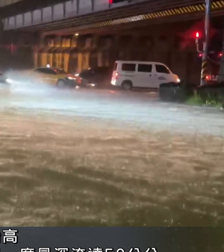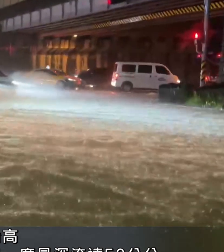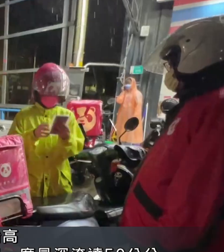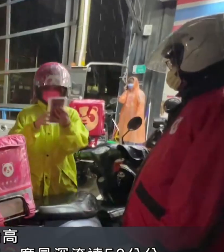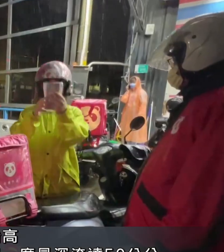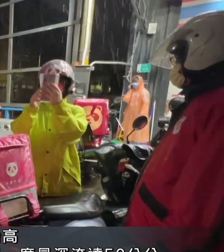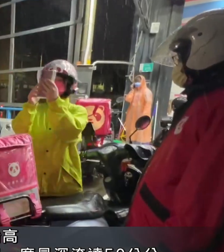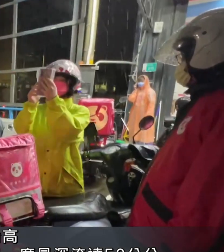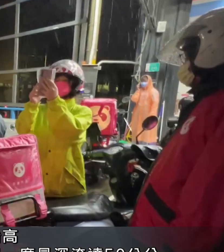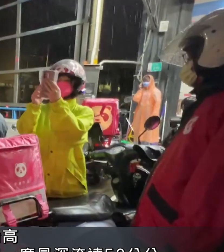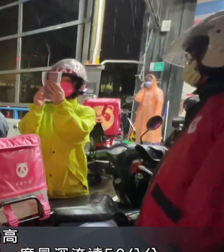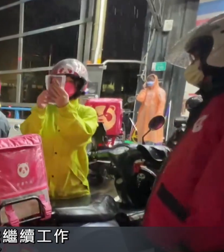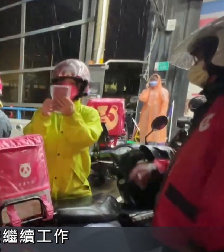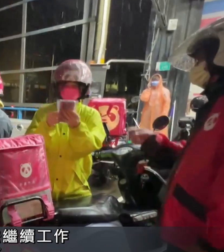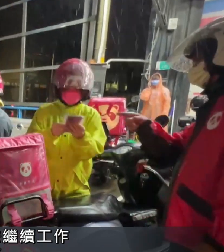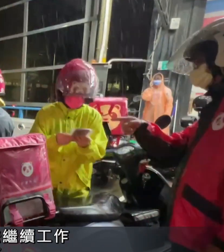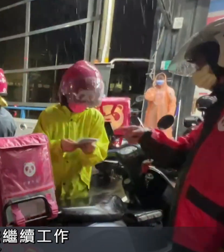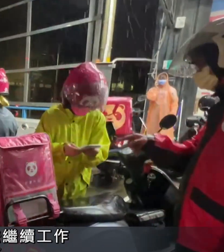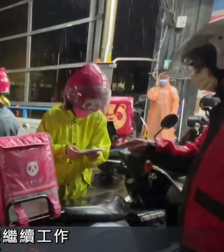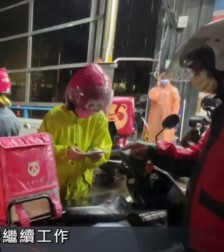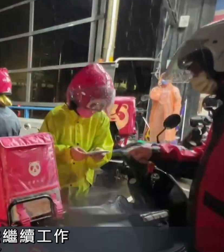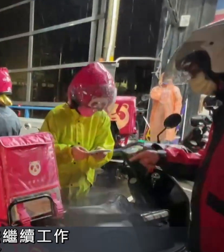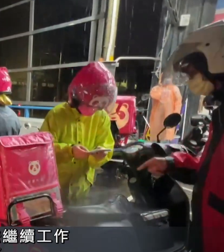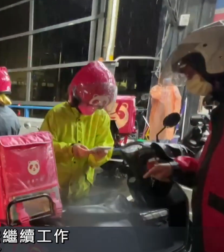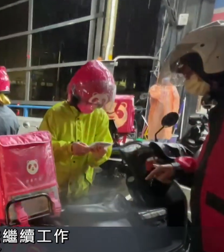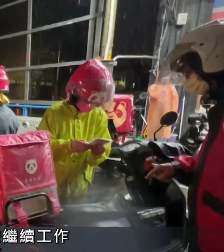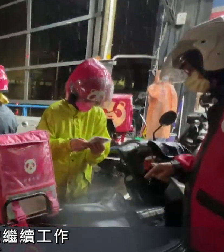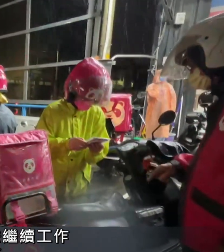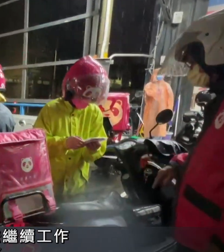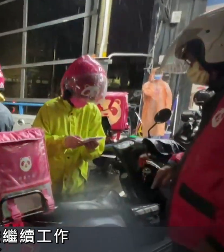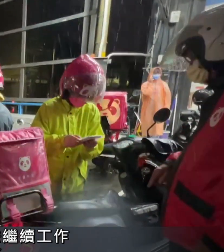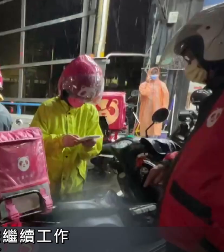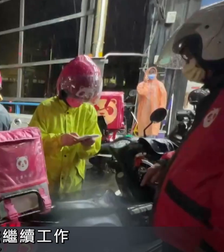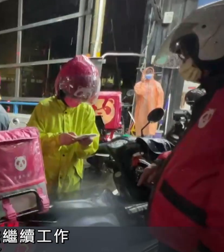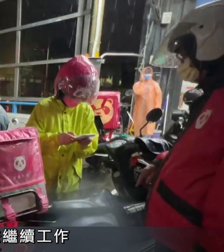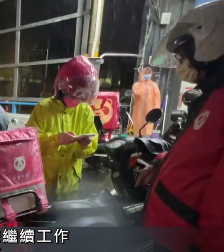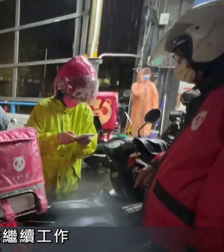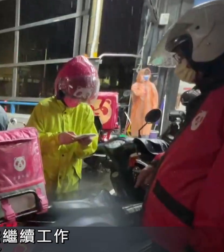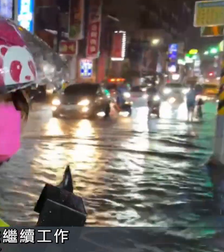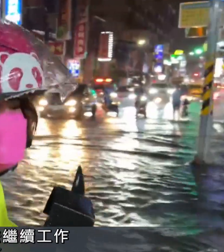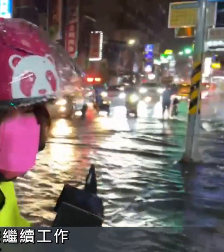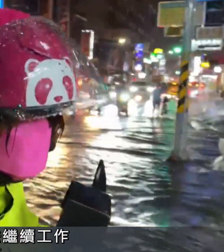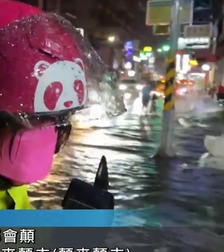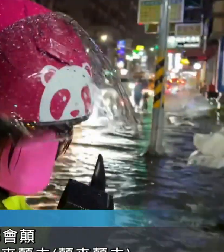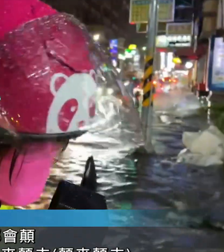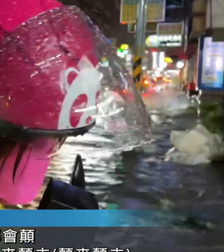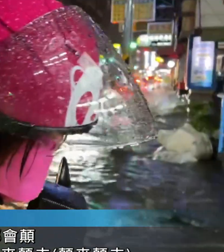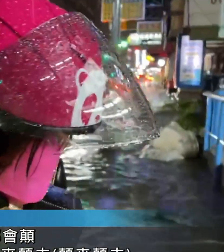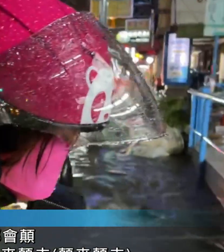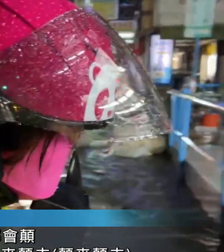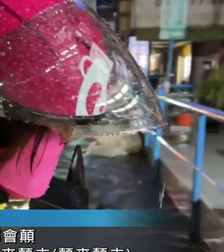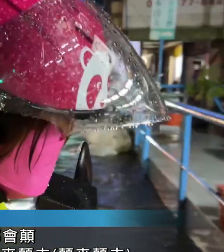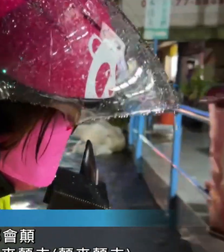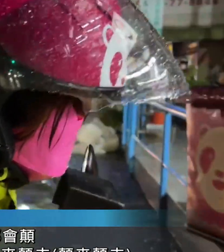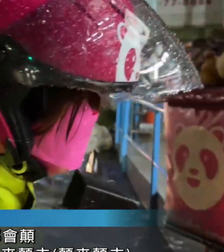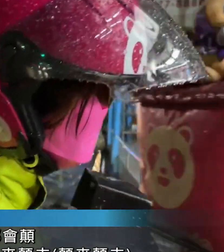达50公分，一大群外送员无法继续工作，只好停在路边苦等。 这样子过去的时候都会